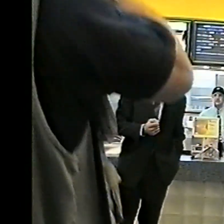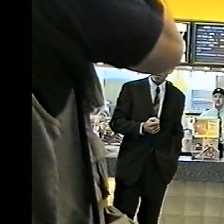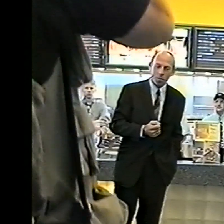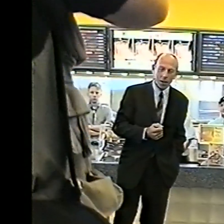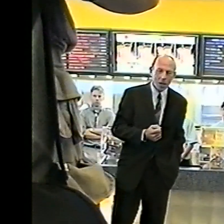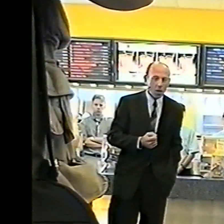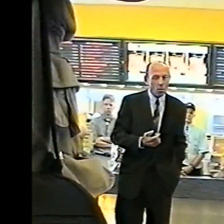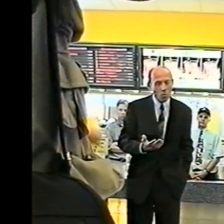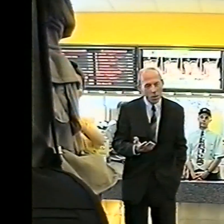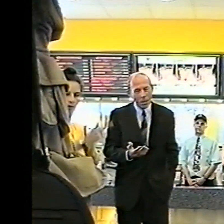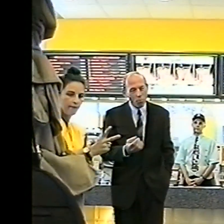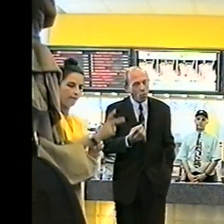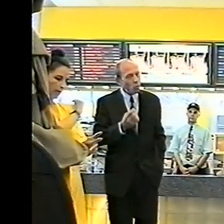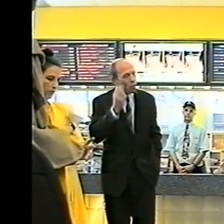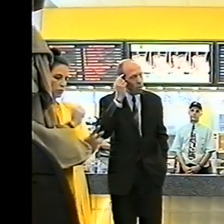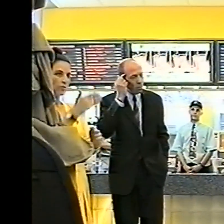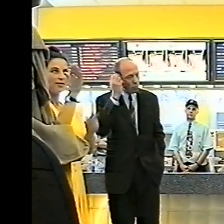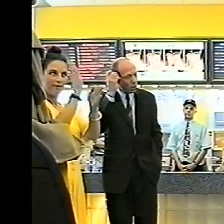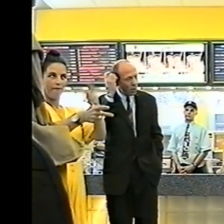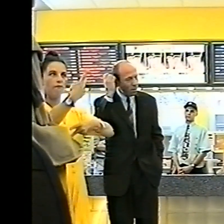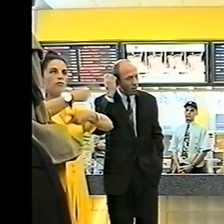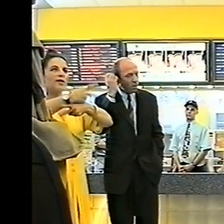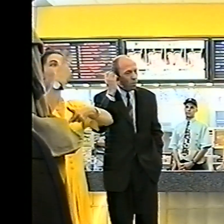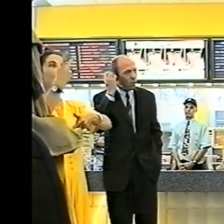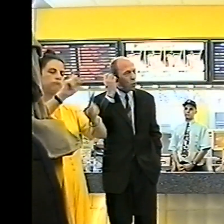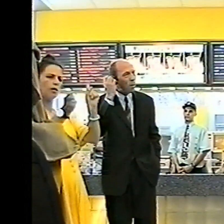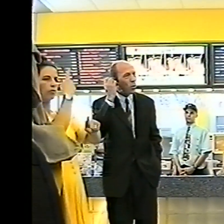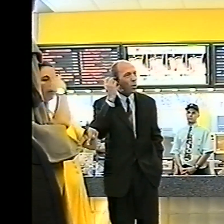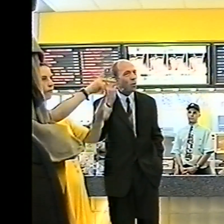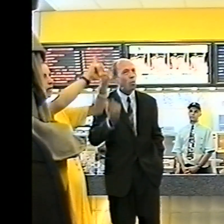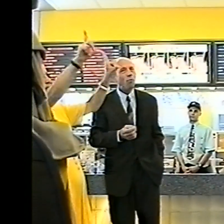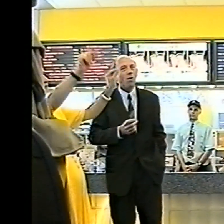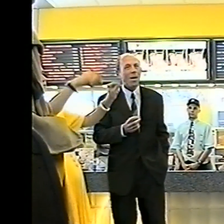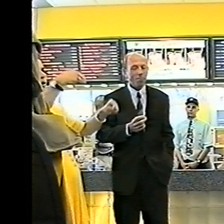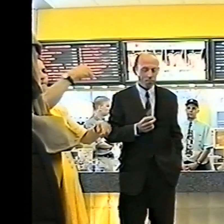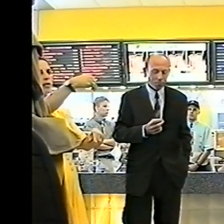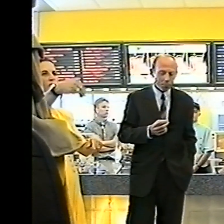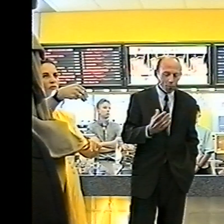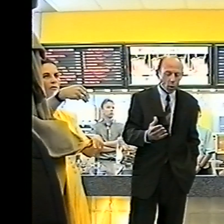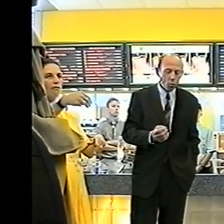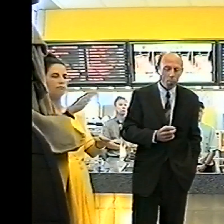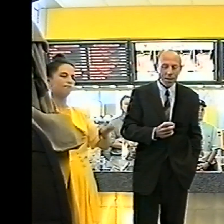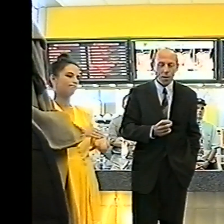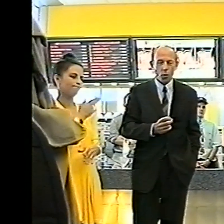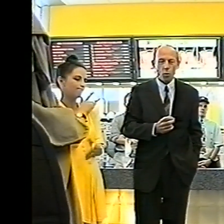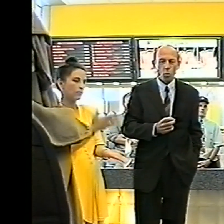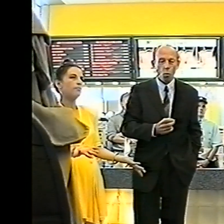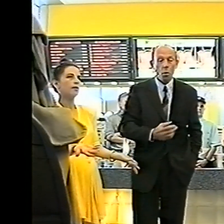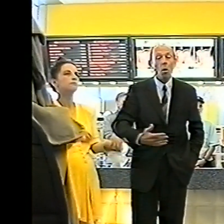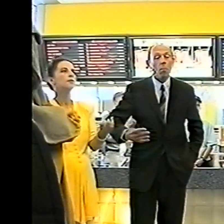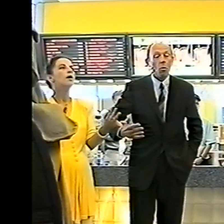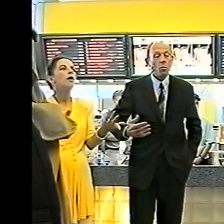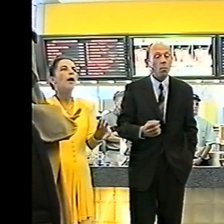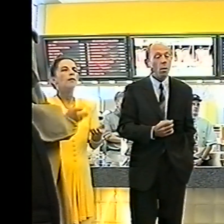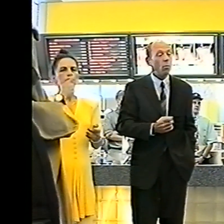magasins à Thoiry et Trembière. Donc c'était pour nous, je dirais, effectivement, une chose importante que de pouvoir nous placer sur cette